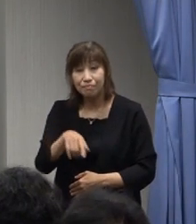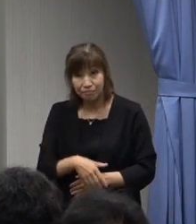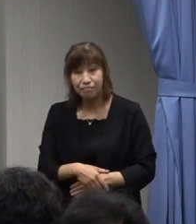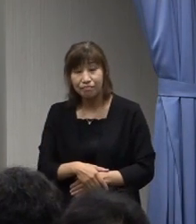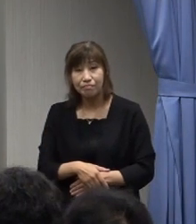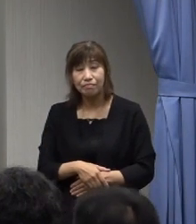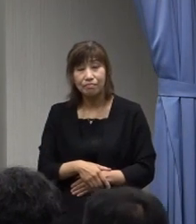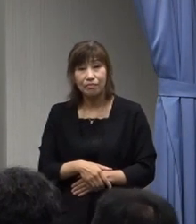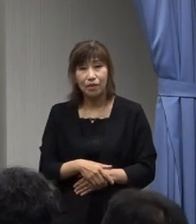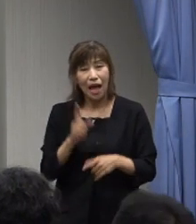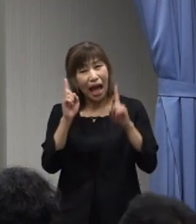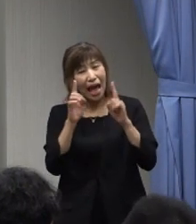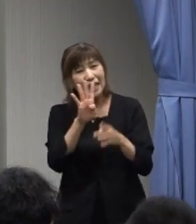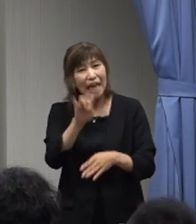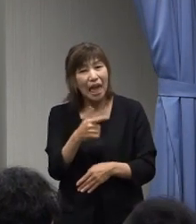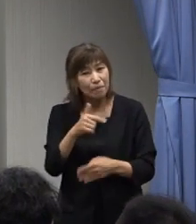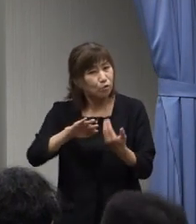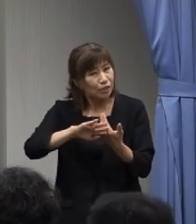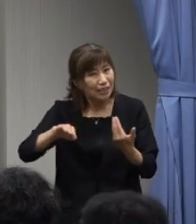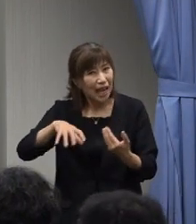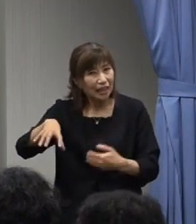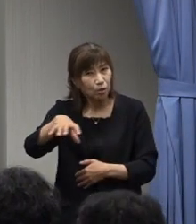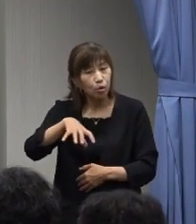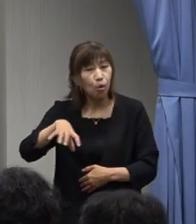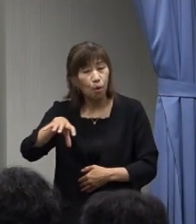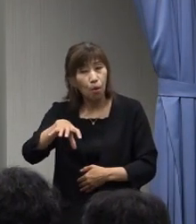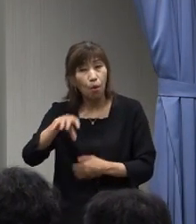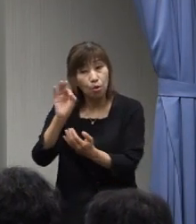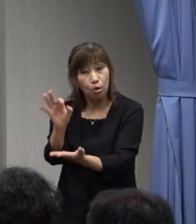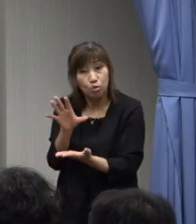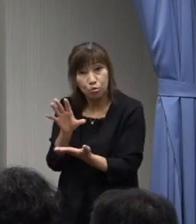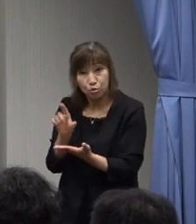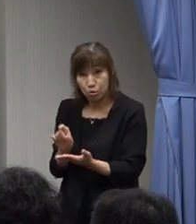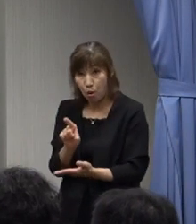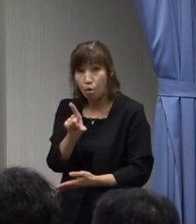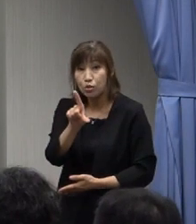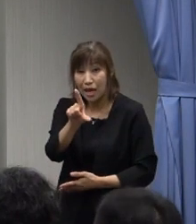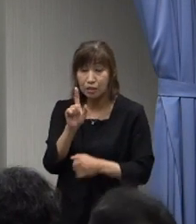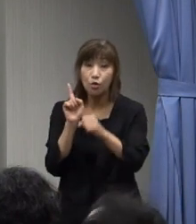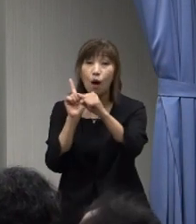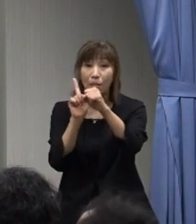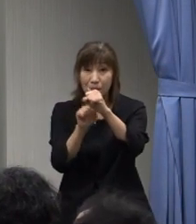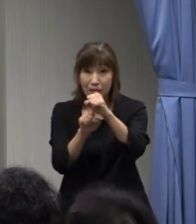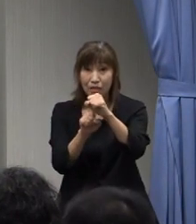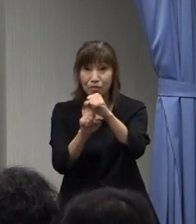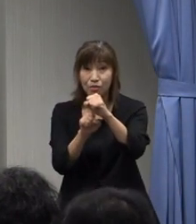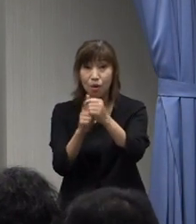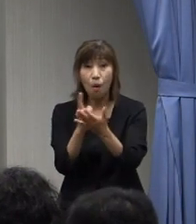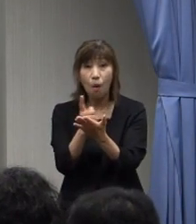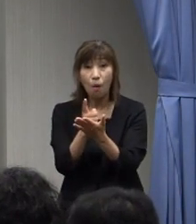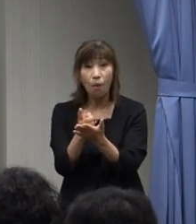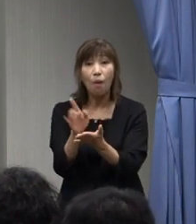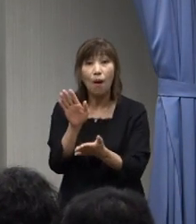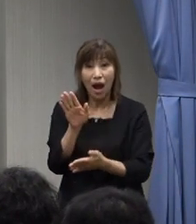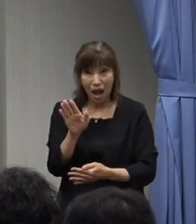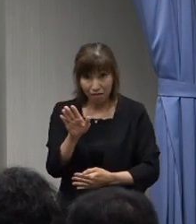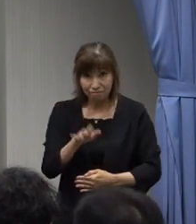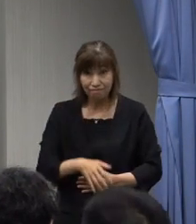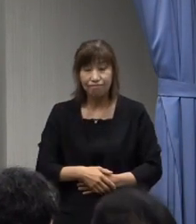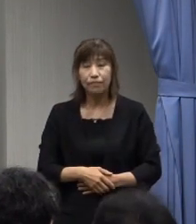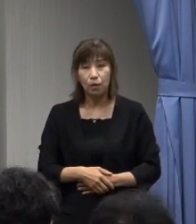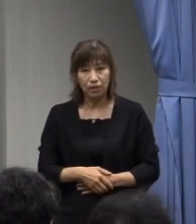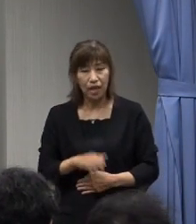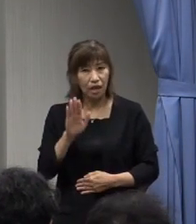ノンゲーミングのところの売り上げを増やしていくというのは、やはり目指すべき方向だと思いますので、その